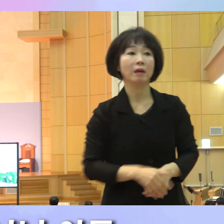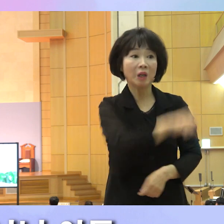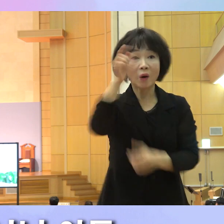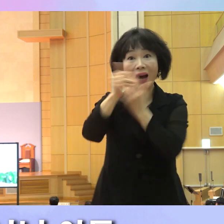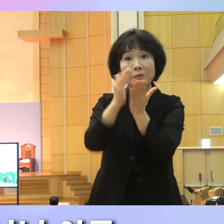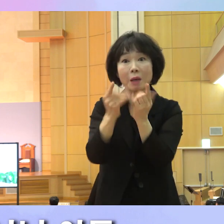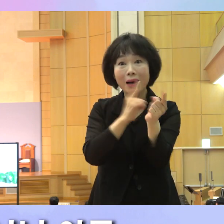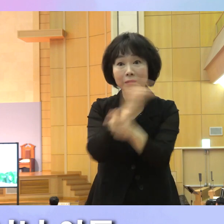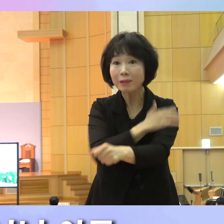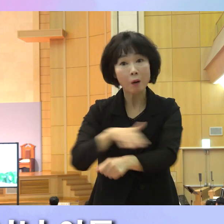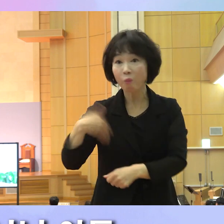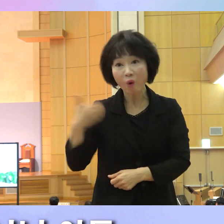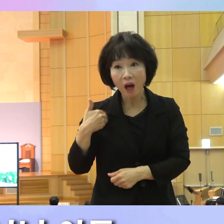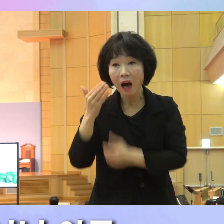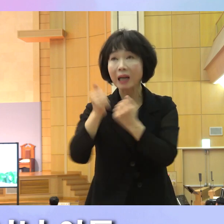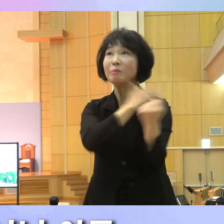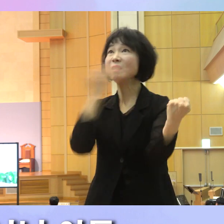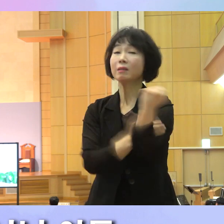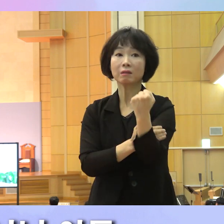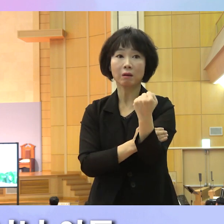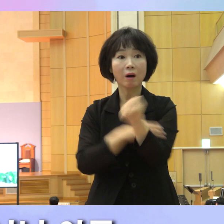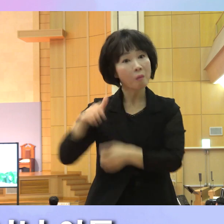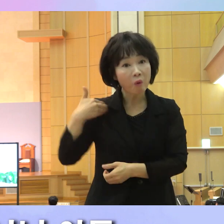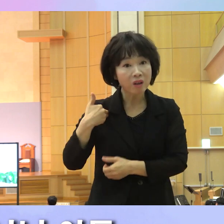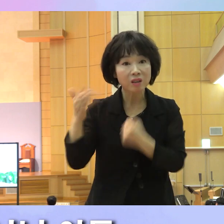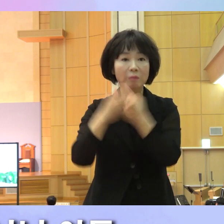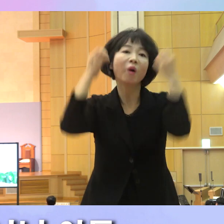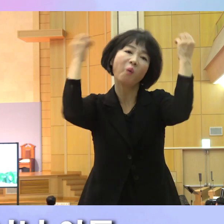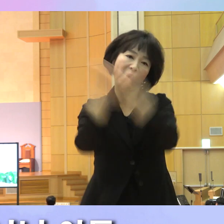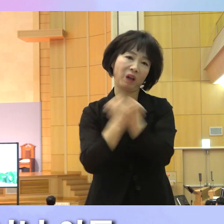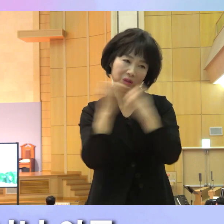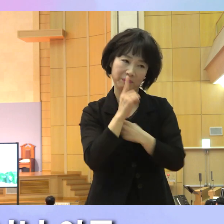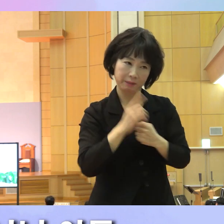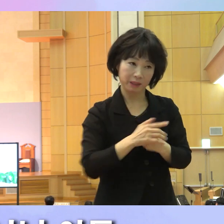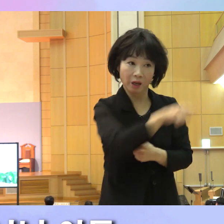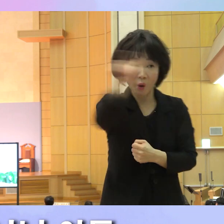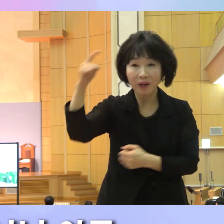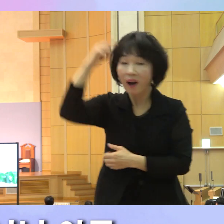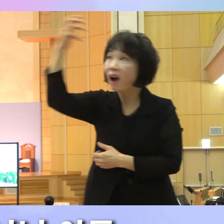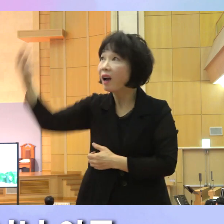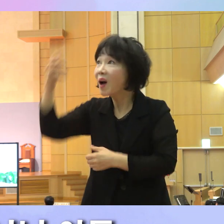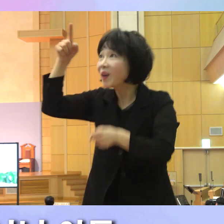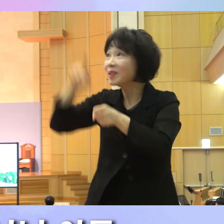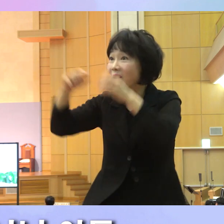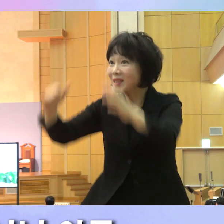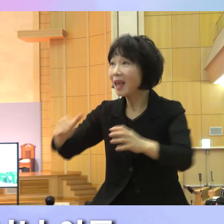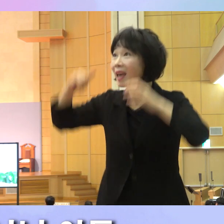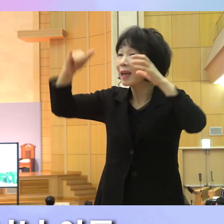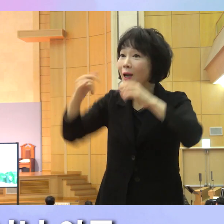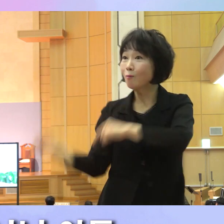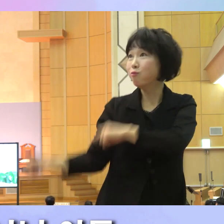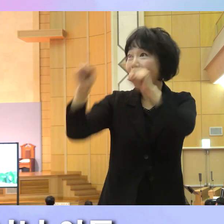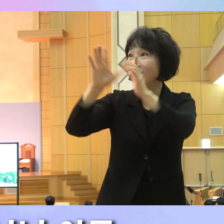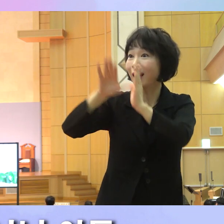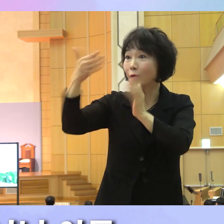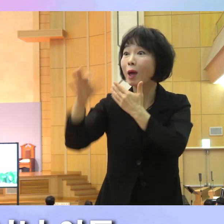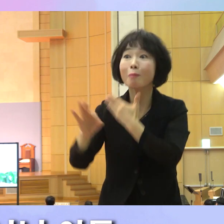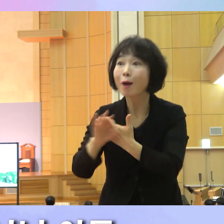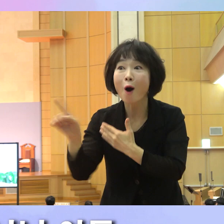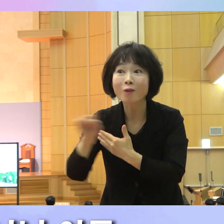성경도 모르고 하나님 능력을 몰라서 오해했도다. 영적 세계가 되면, 소위 부활 때가